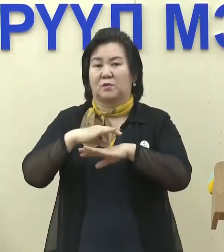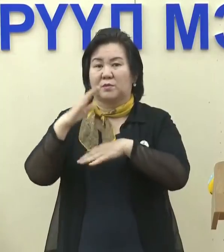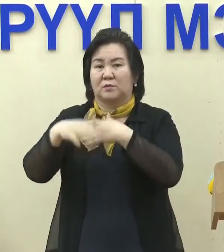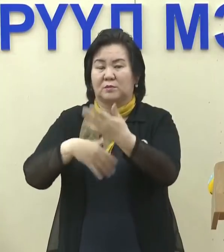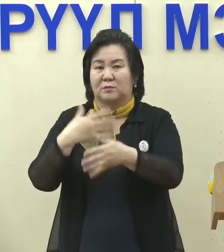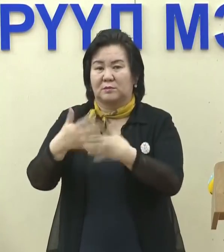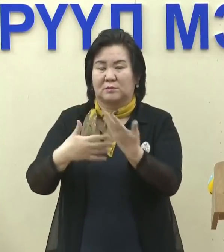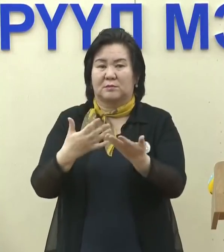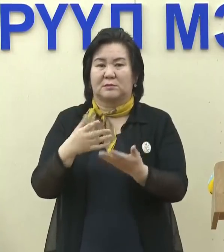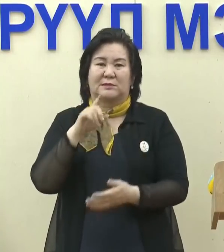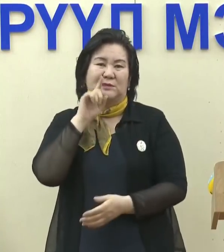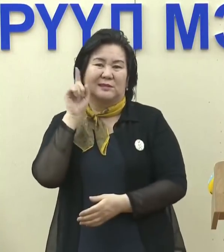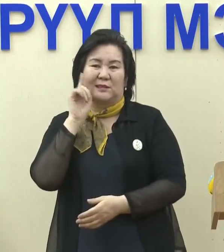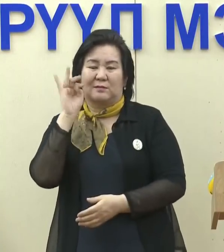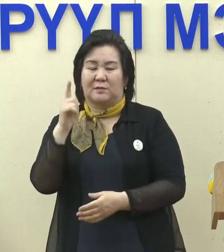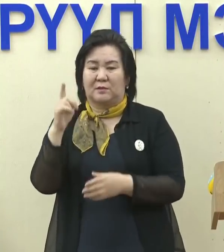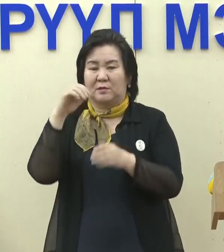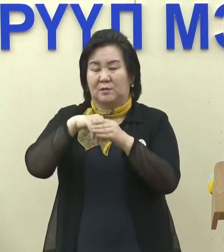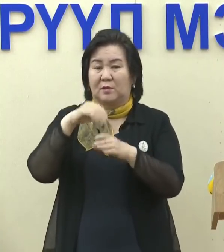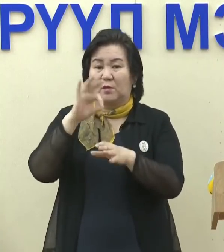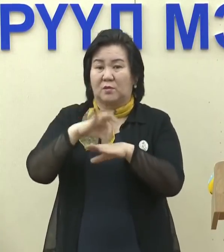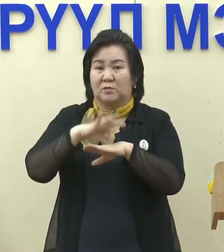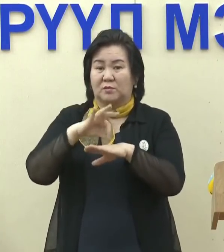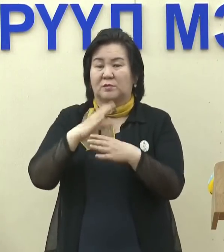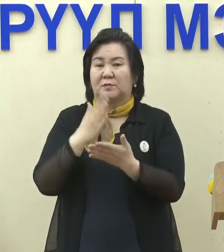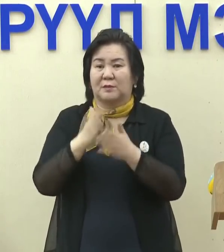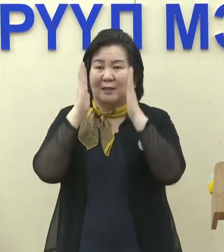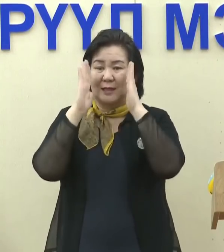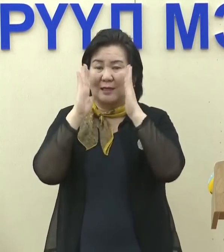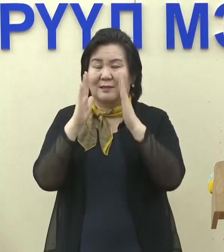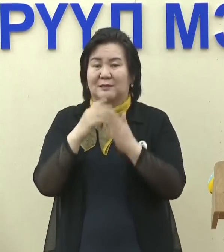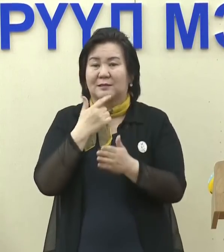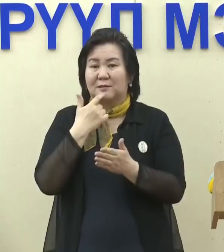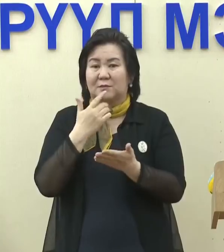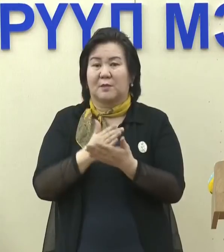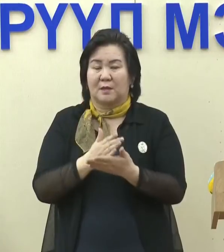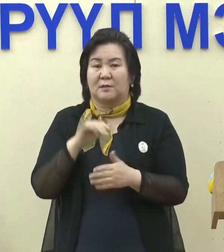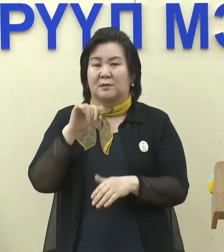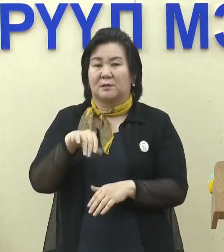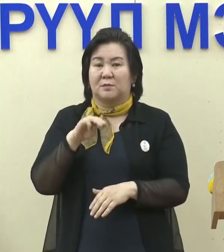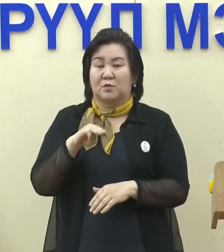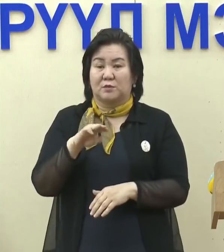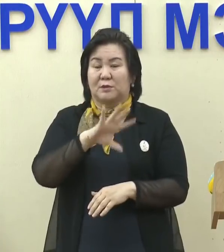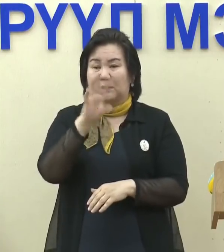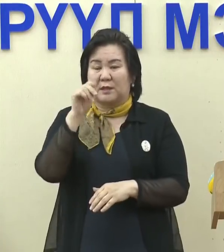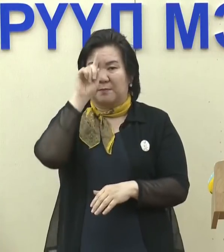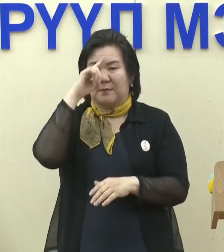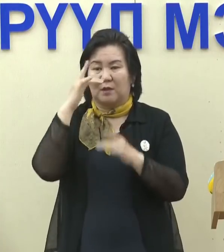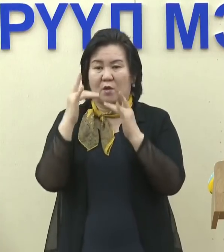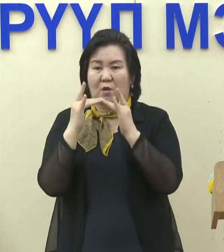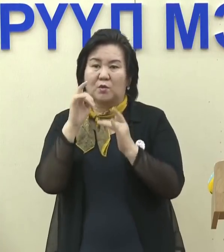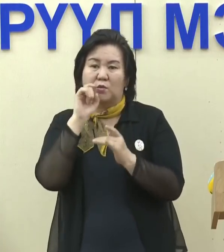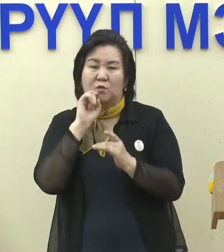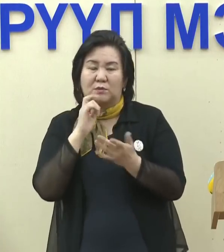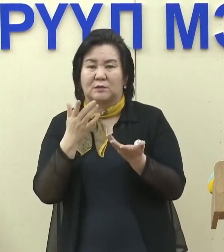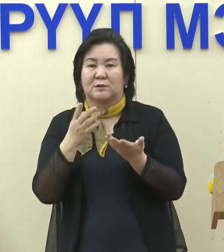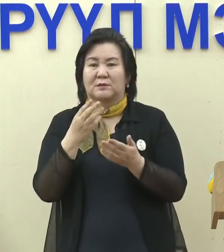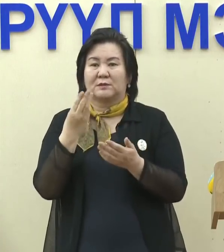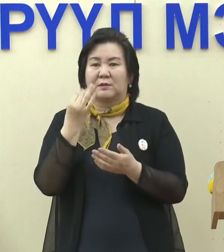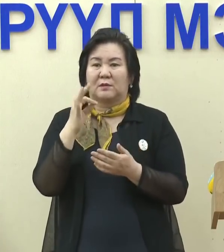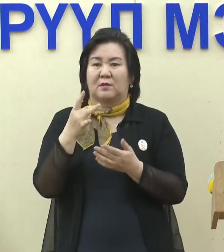залуу насны одоо залуучууд их өвдөж байгаа юм байна. Энэ нь бол их анхаарал татж байгаа. Ийм учраас одоо эмнэлгийн орны хүрэлцээ хангамжаасаа